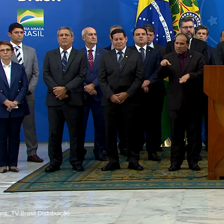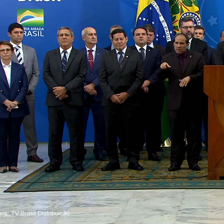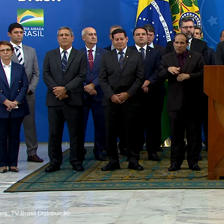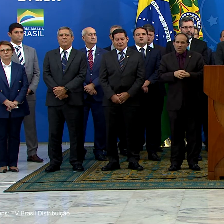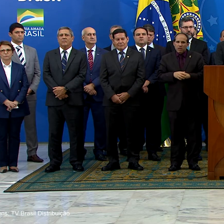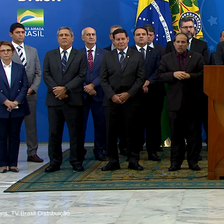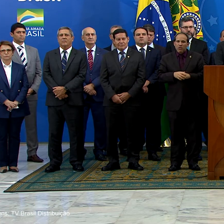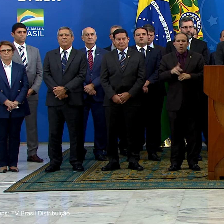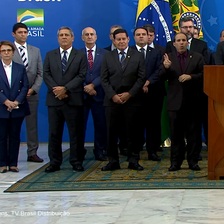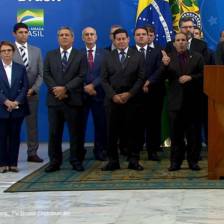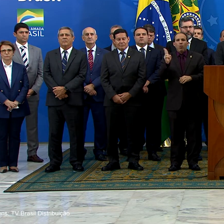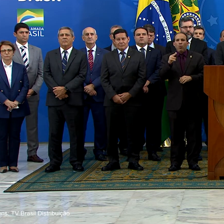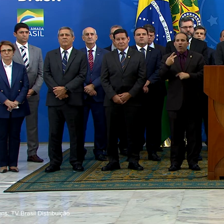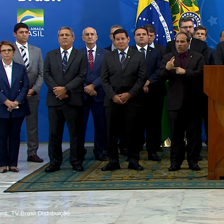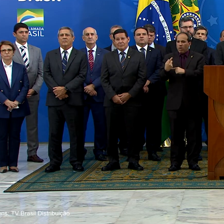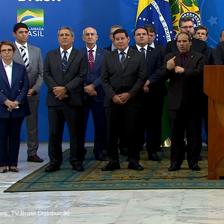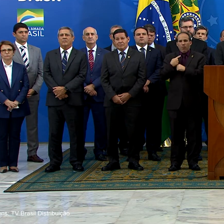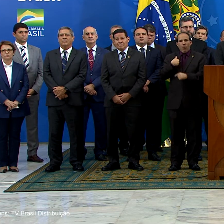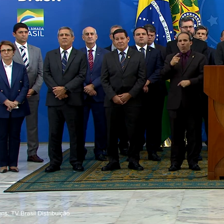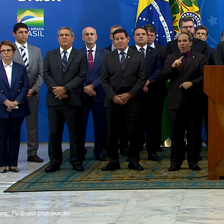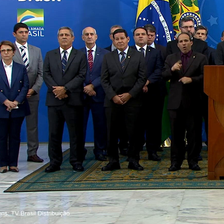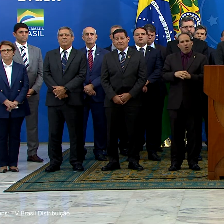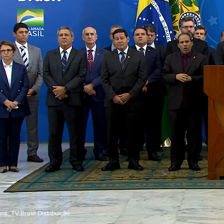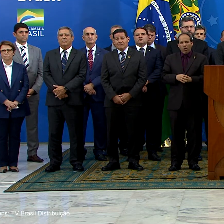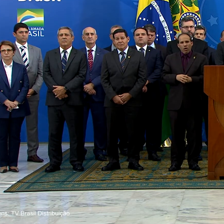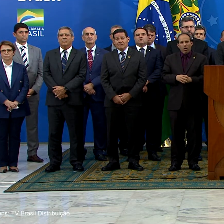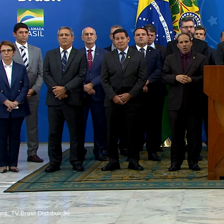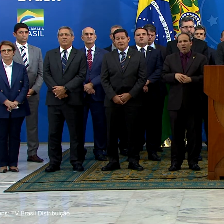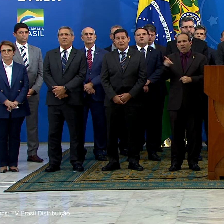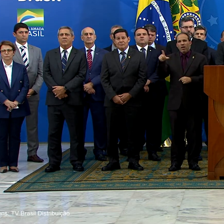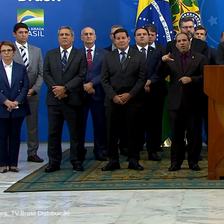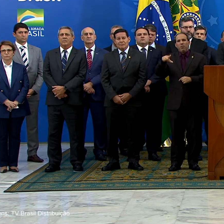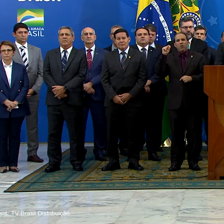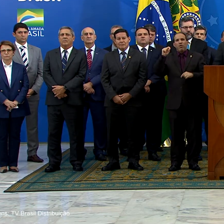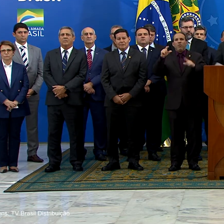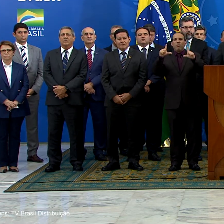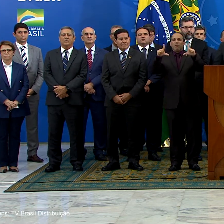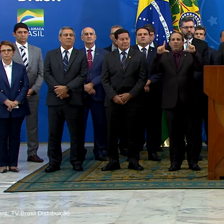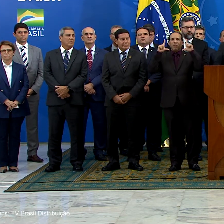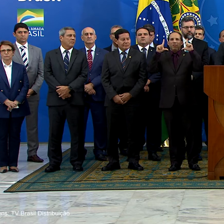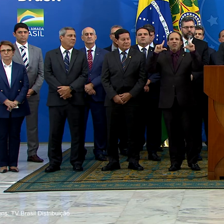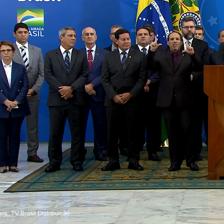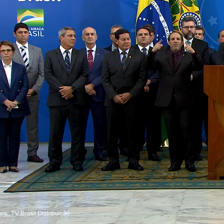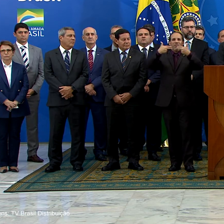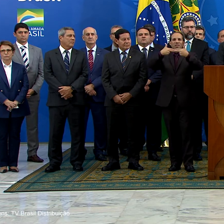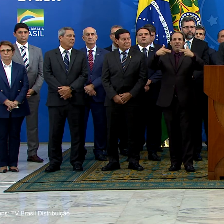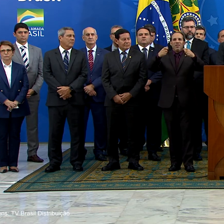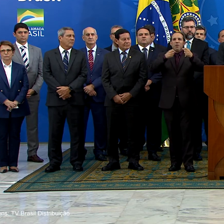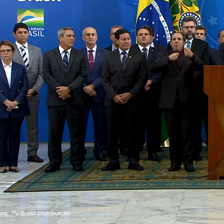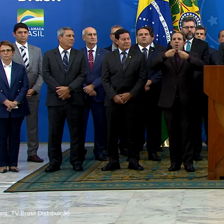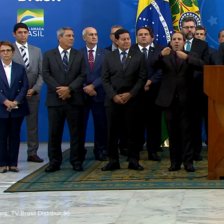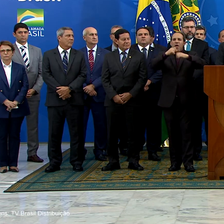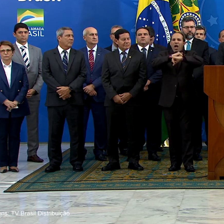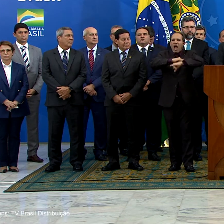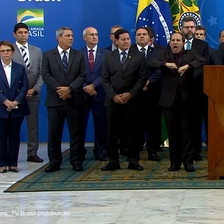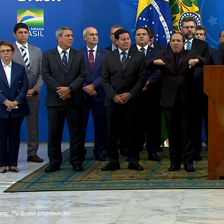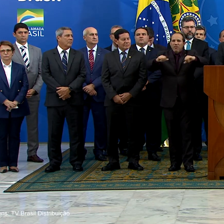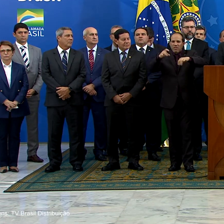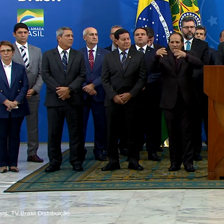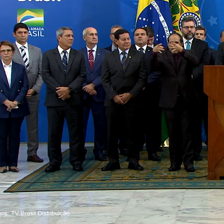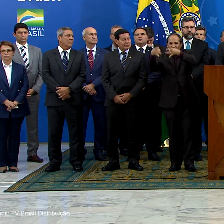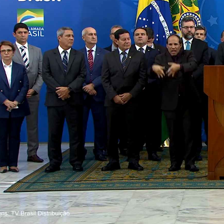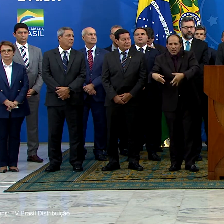se dignou a me procurar e preferiu uma coletiva de imprensa para comunicar sua decisão